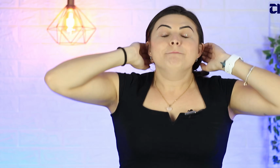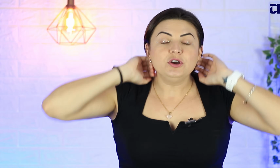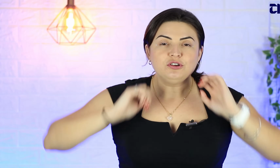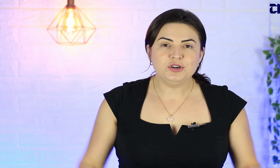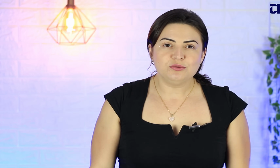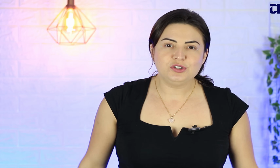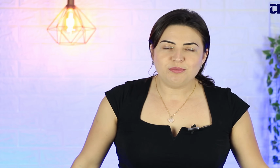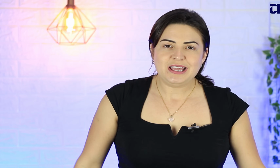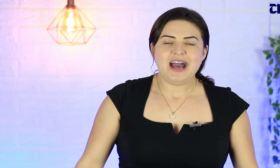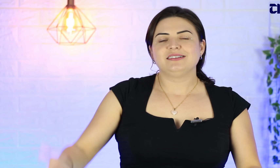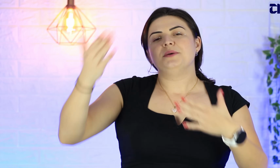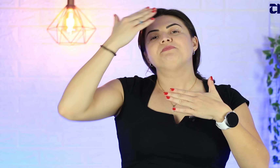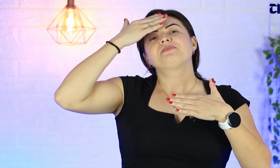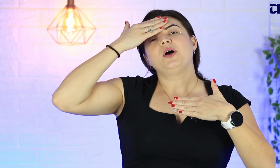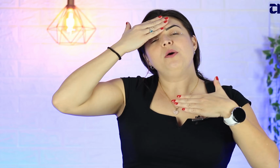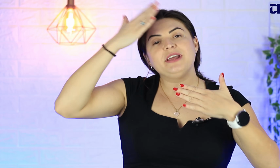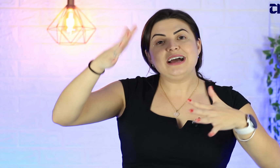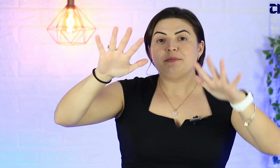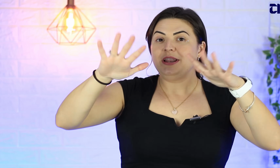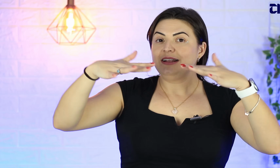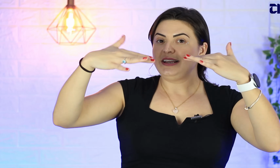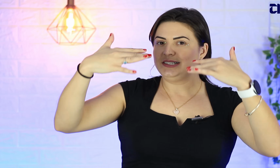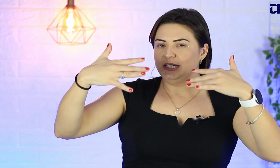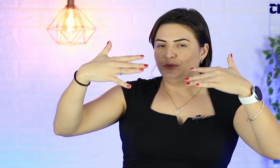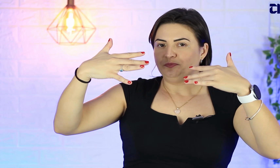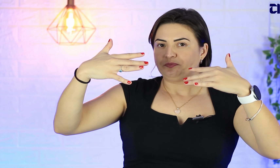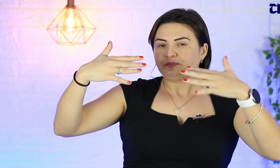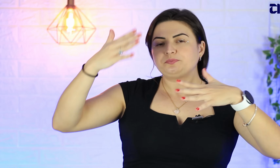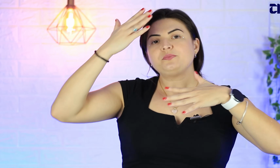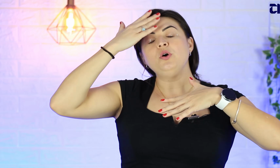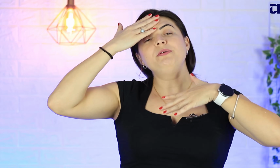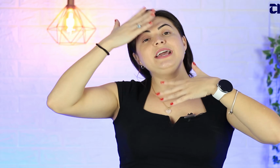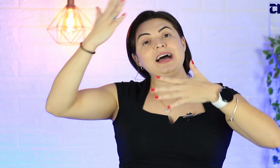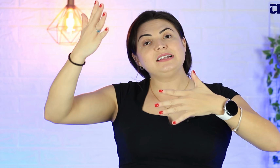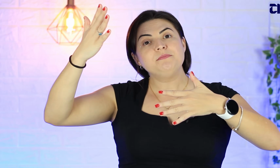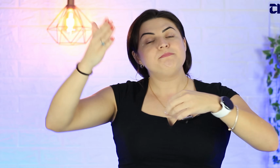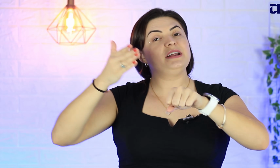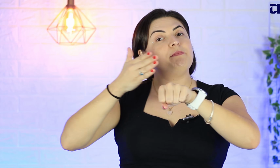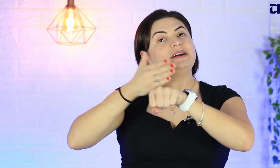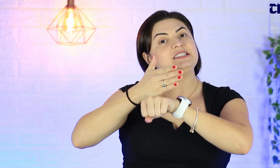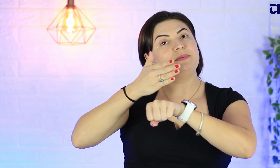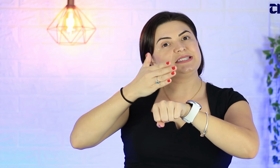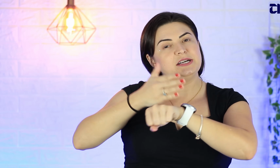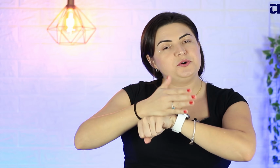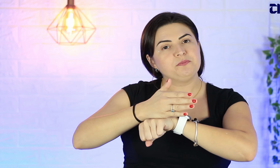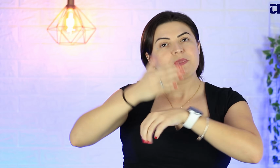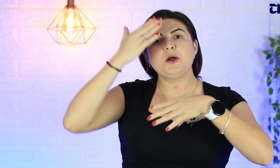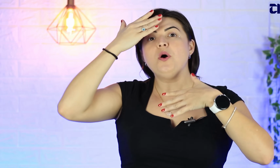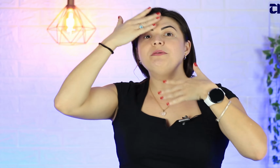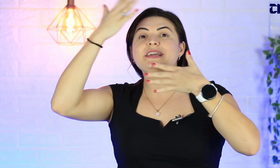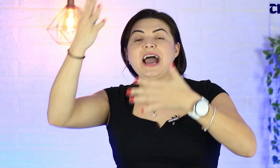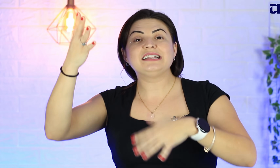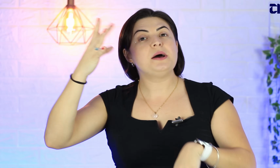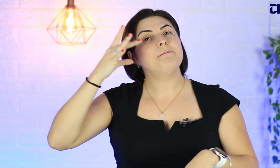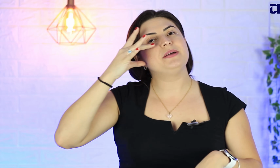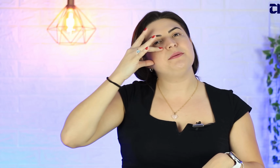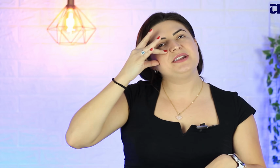Muito, muito, muito obrigada. Obrigada pela atenção. Obrigada pela participação. Obrigada pela